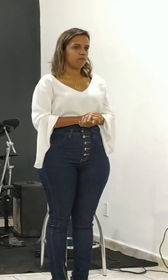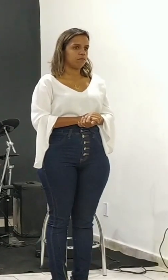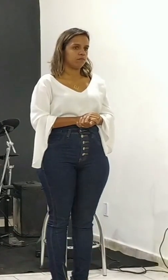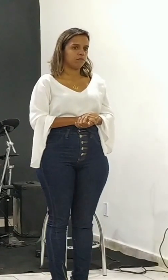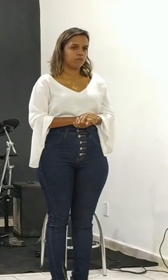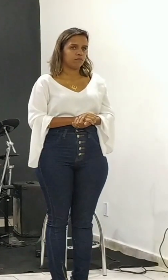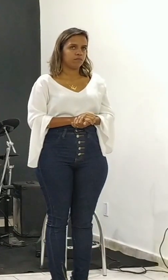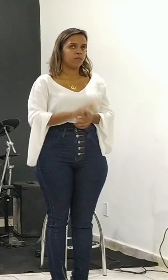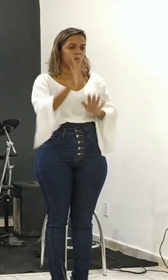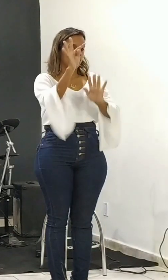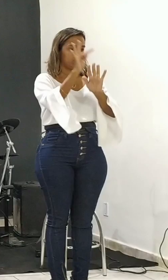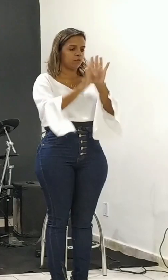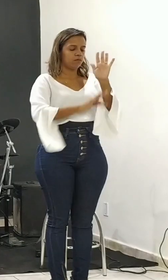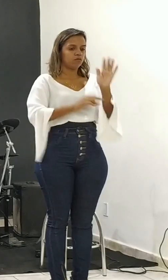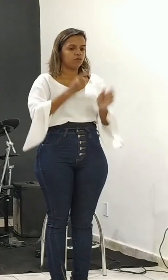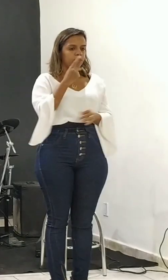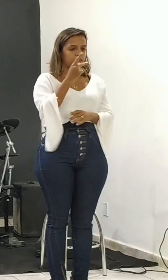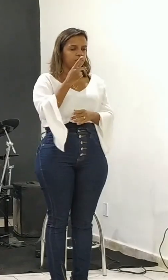1. O texto vai dizer assim: